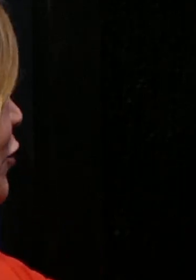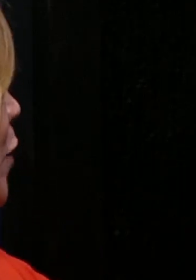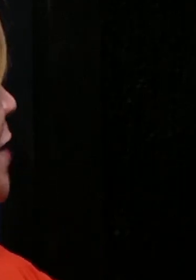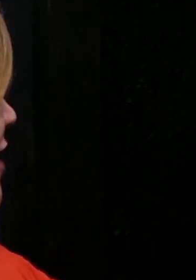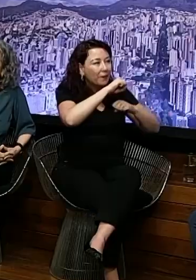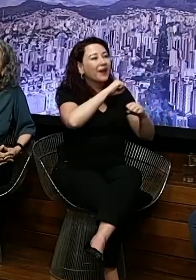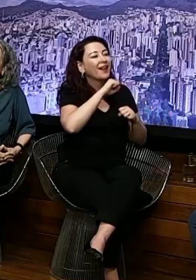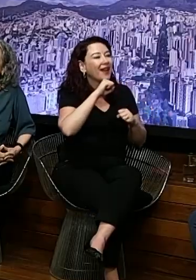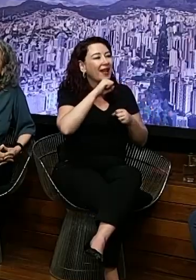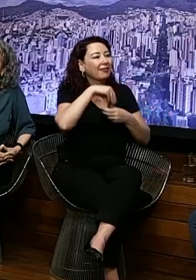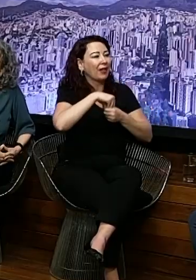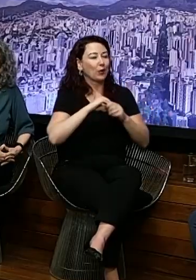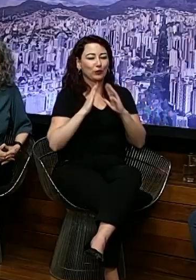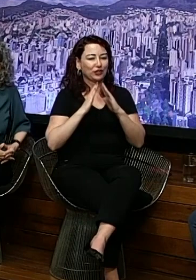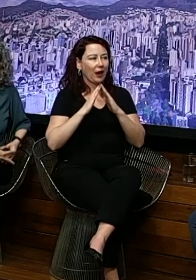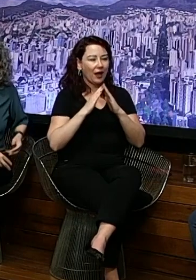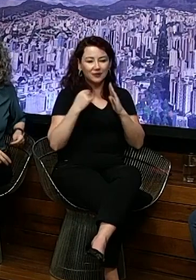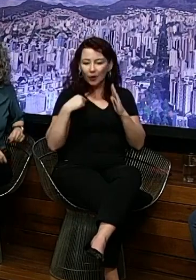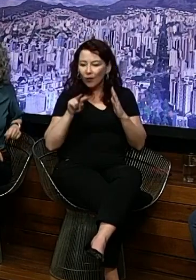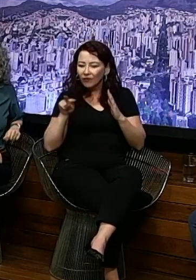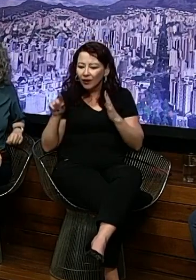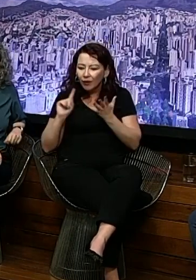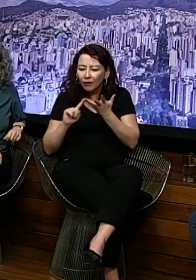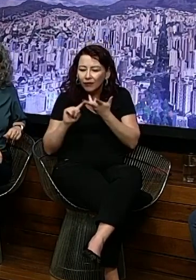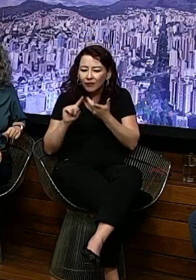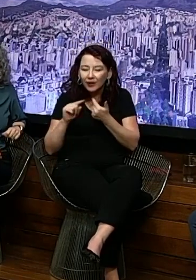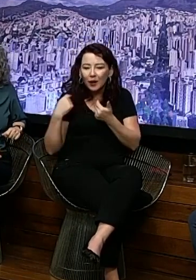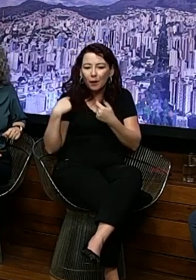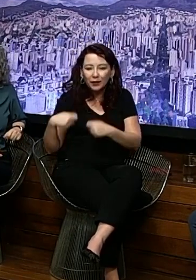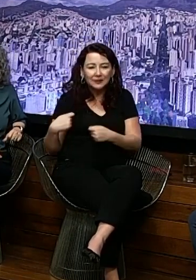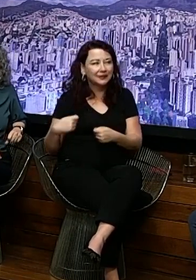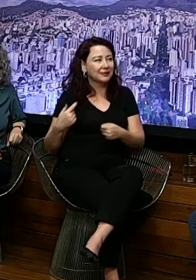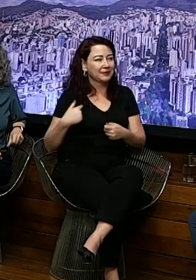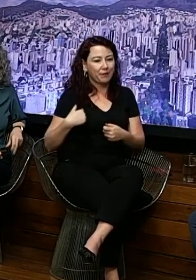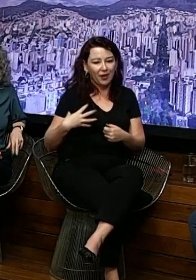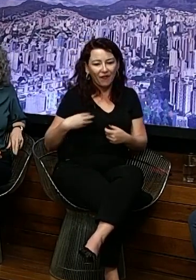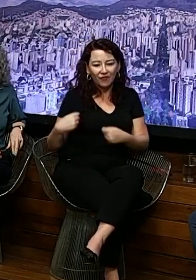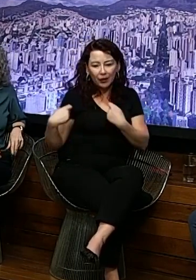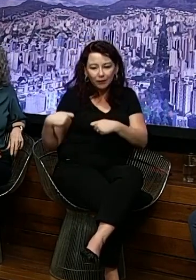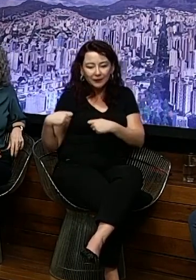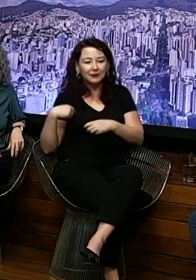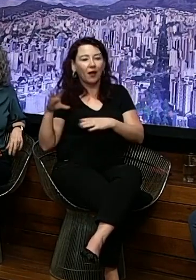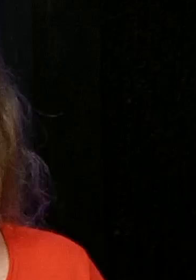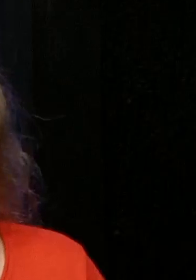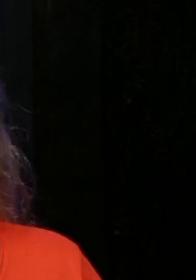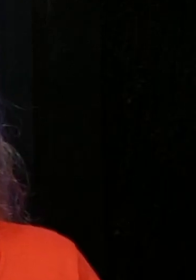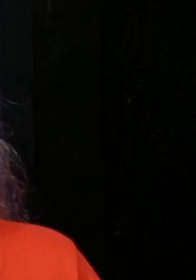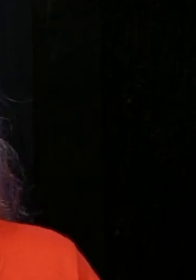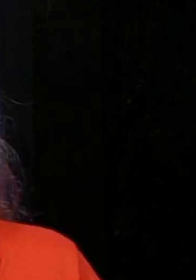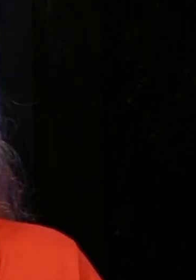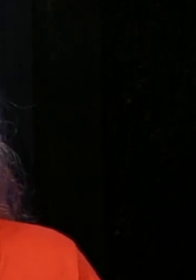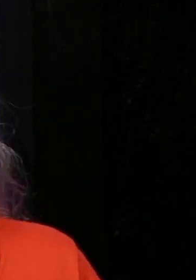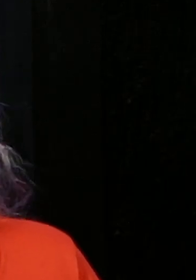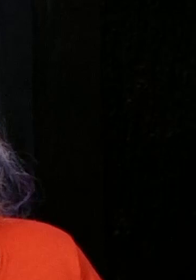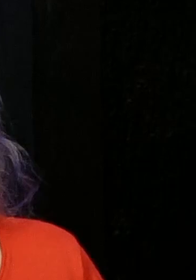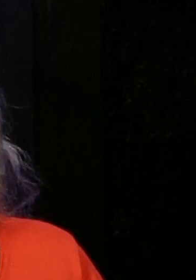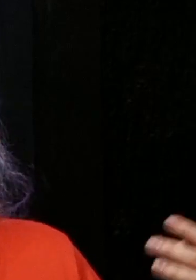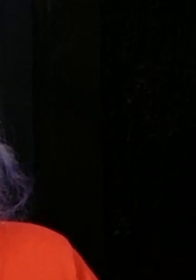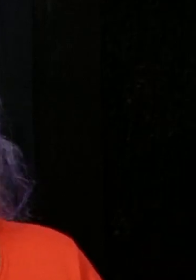doméstica, né? Eu vendo a dificuldade das minhas filhas em fazerem esse estudo quando a gente não tinha